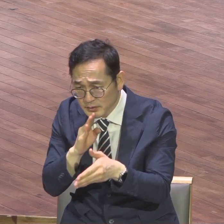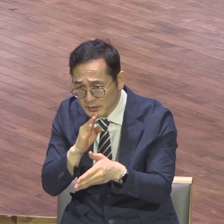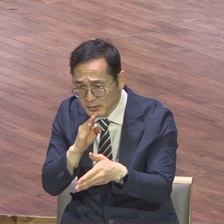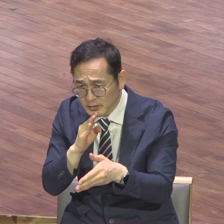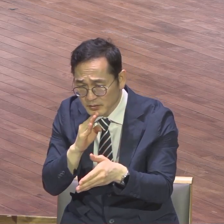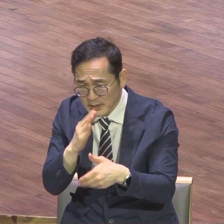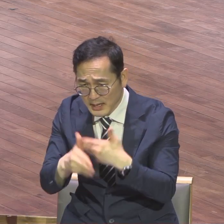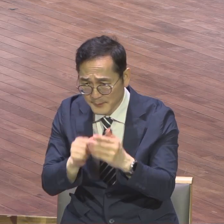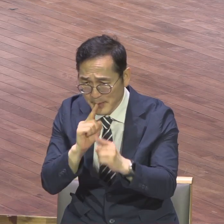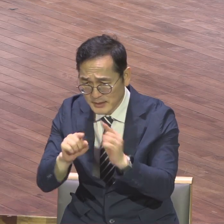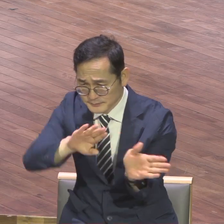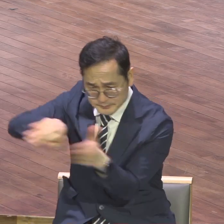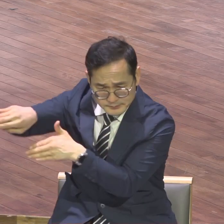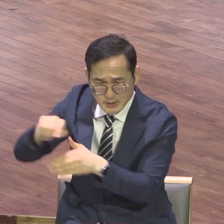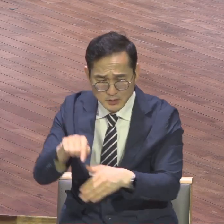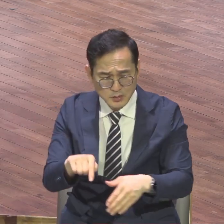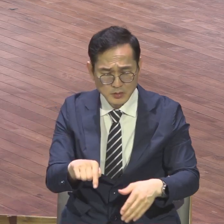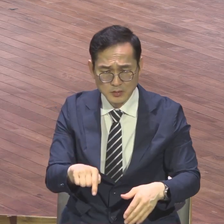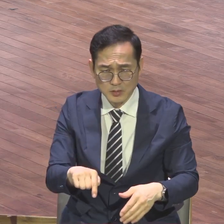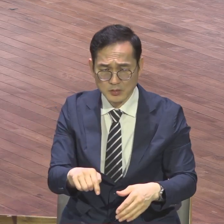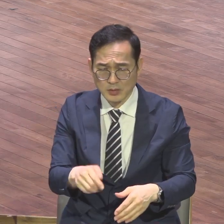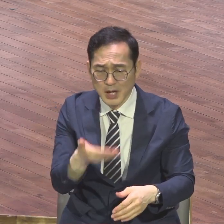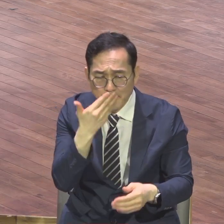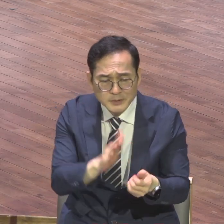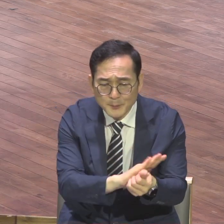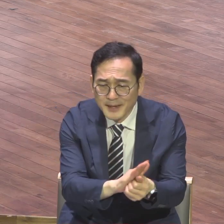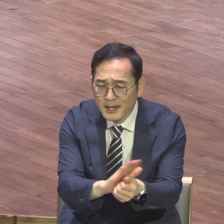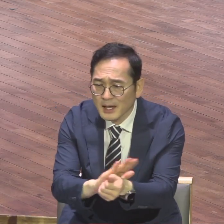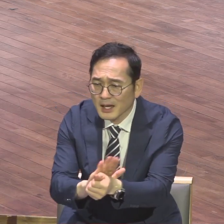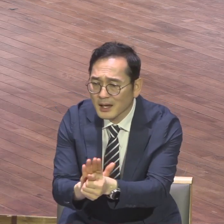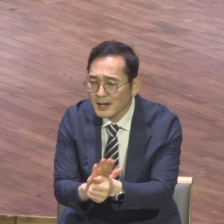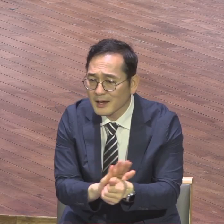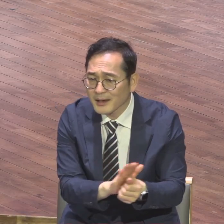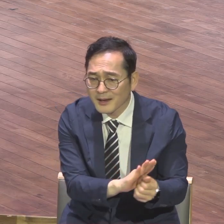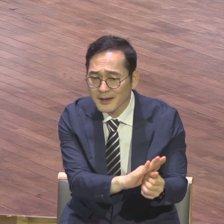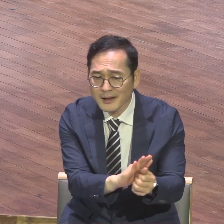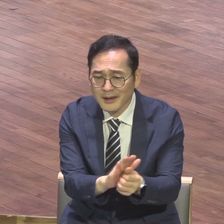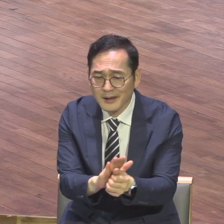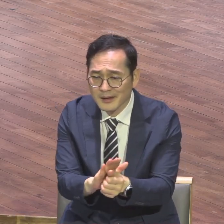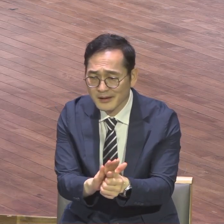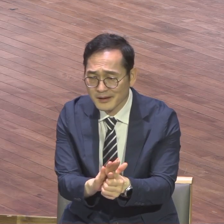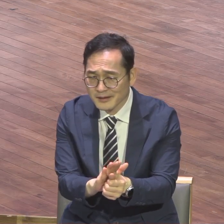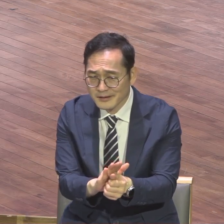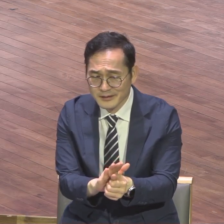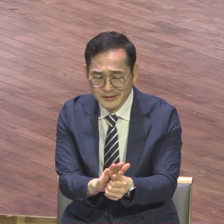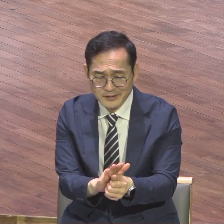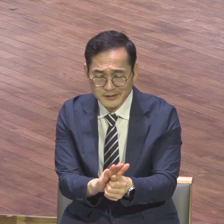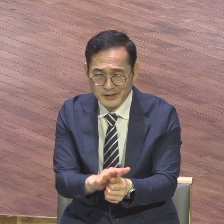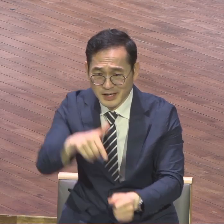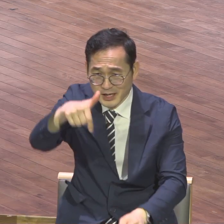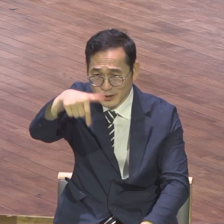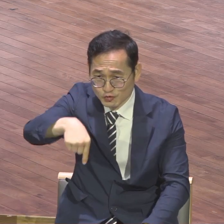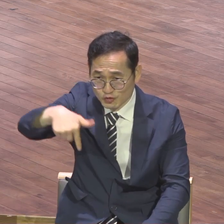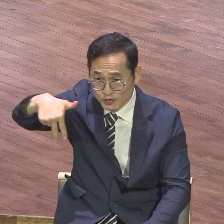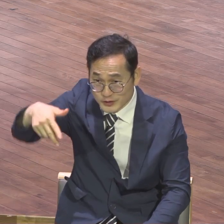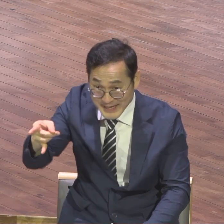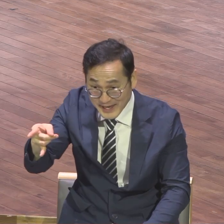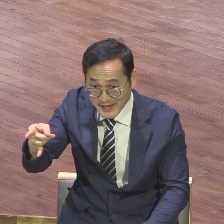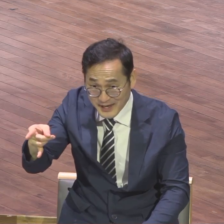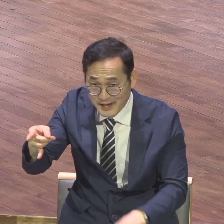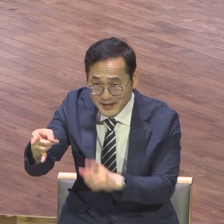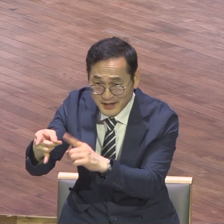하나님 말씀을 제쳐놓고 여기 본문에는 접대라 그래. 접대가 이 전에 성경에는 구제입니다. 구제. 이거 구제를